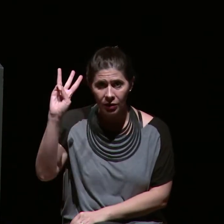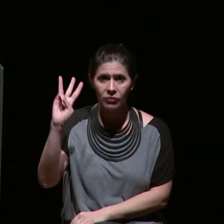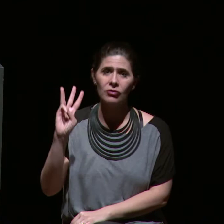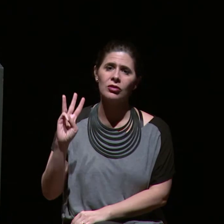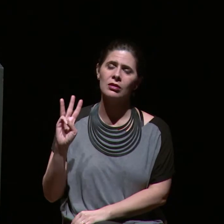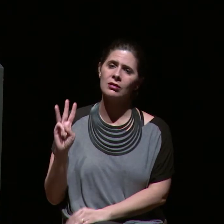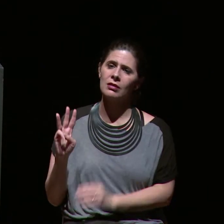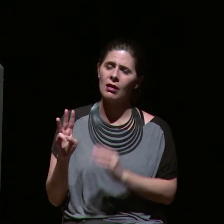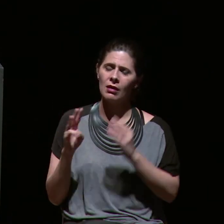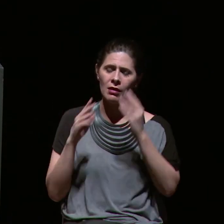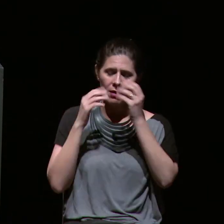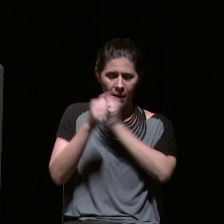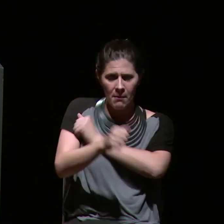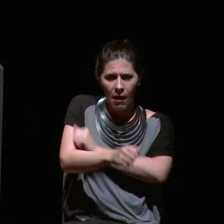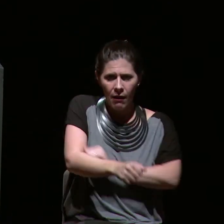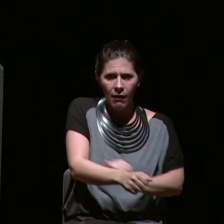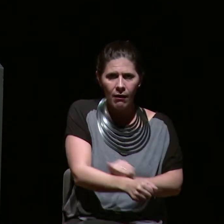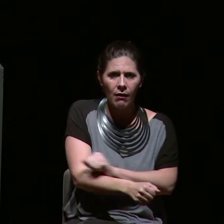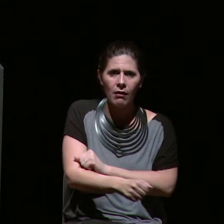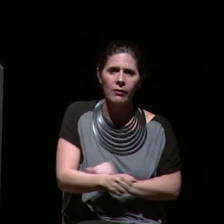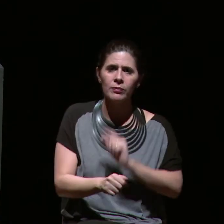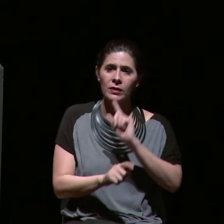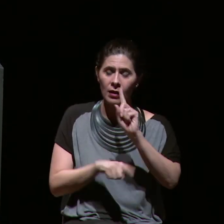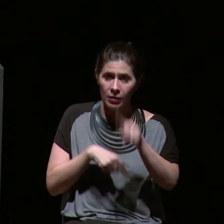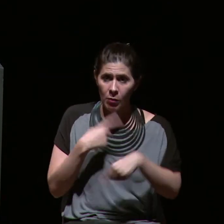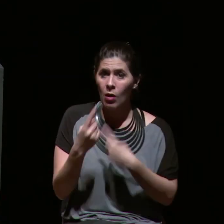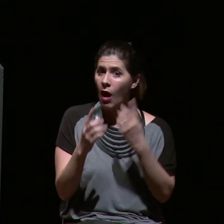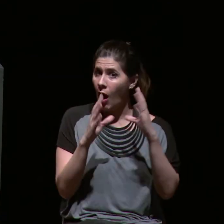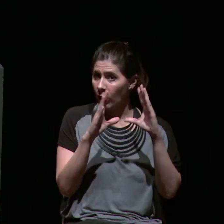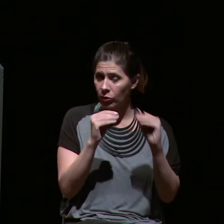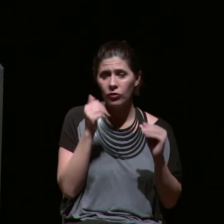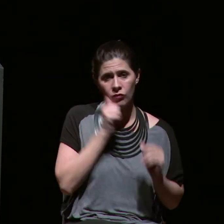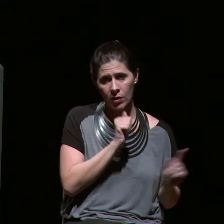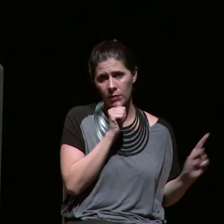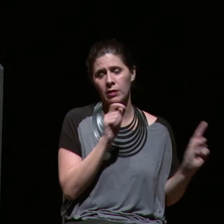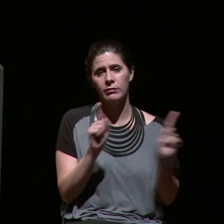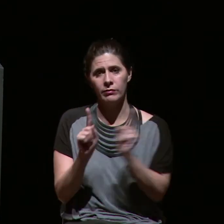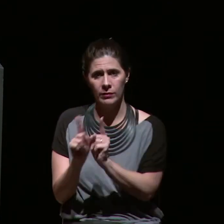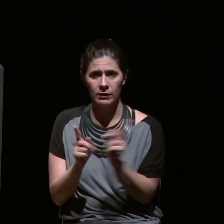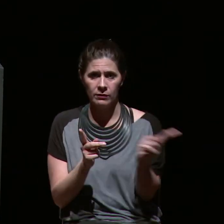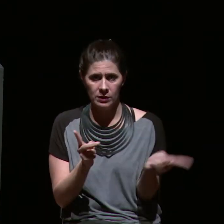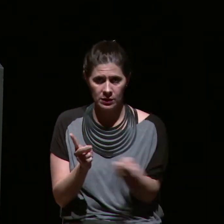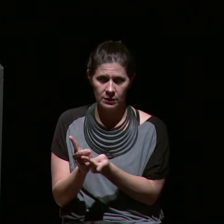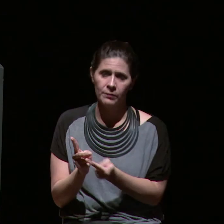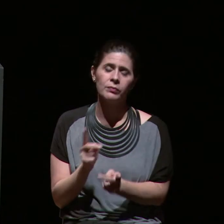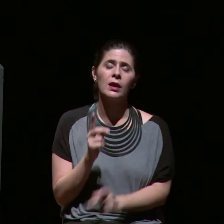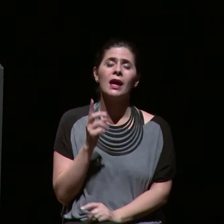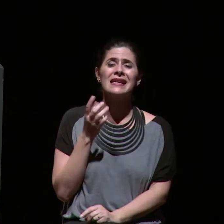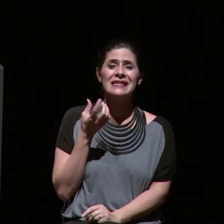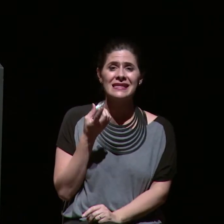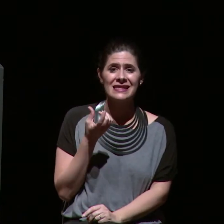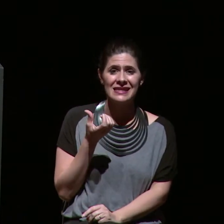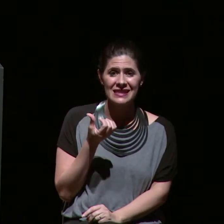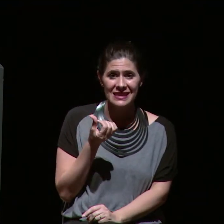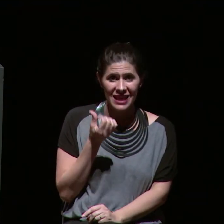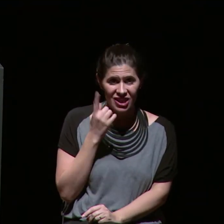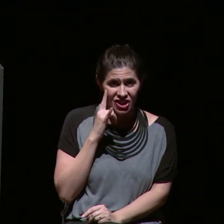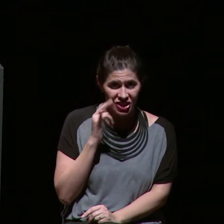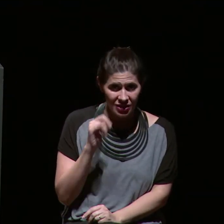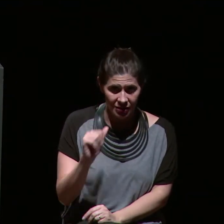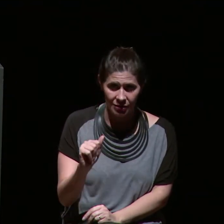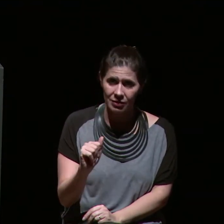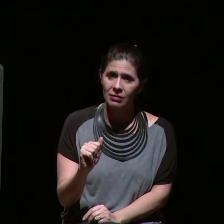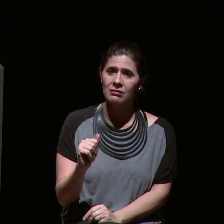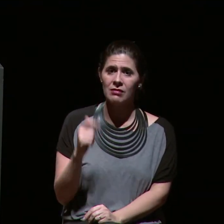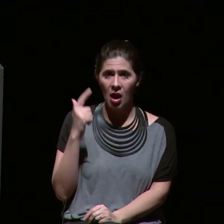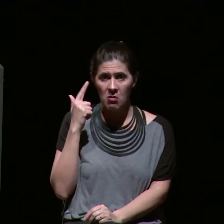só aparecia ali de noite quando estimava que estivessem no povoado. No 6º dia, quando já se contava que sobreviveria, e eu